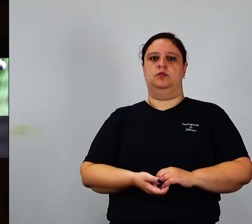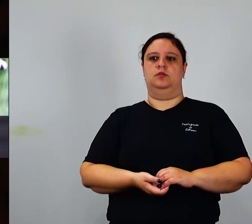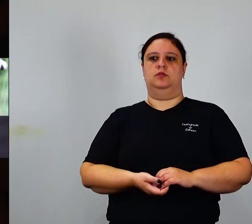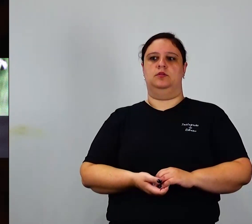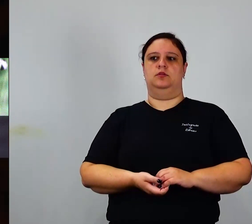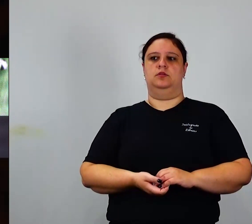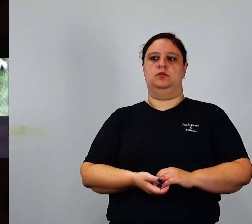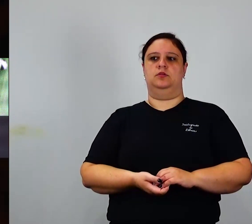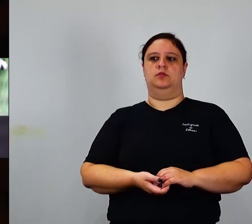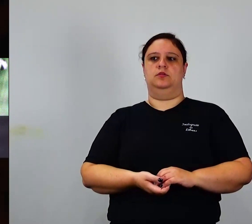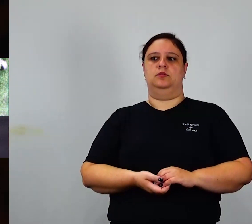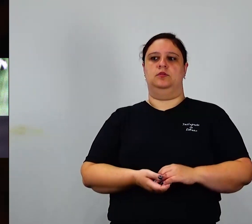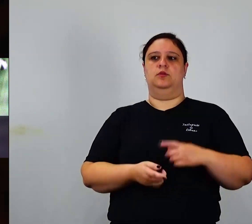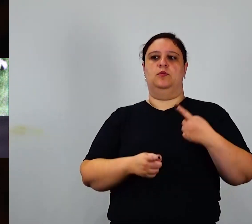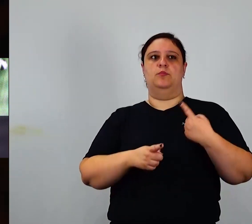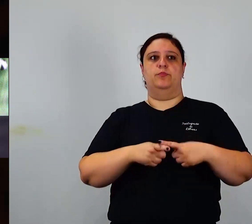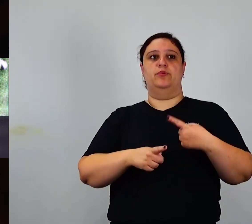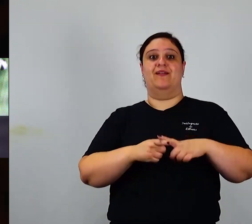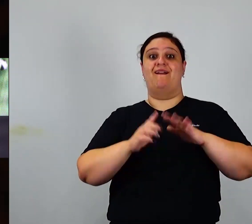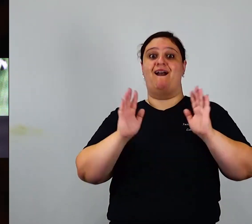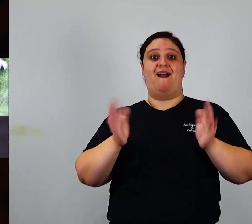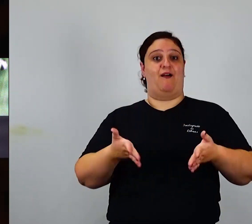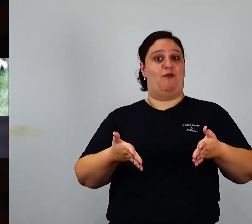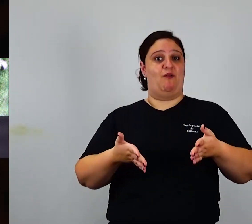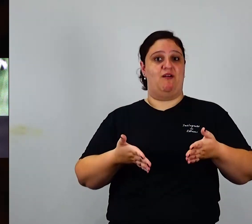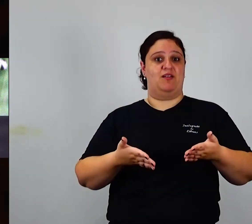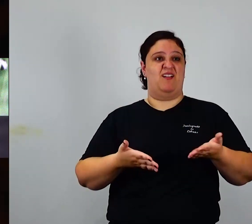Por causa do momento.